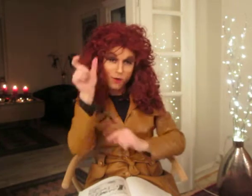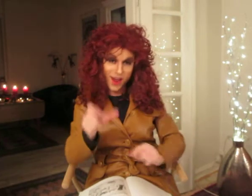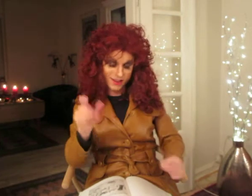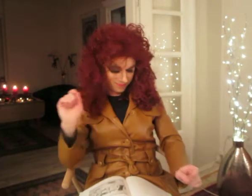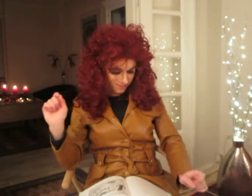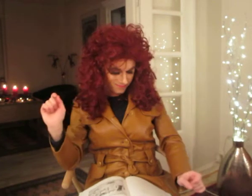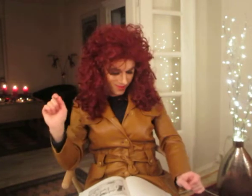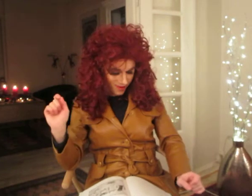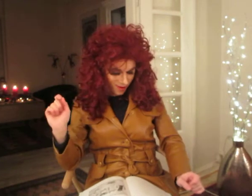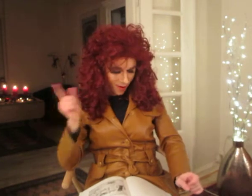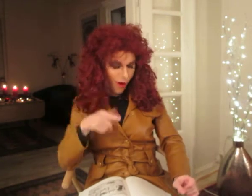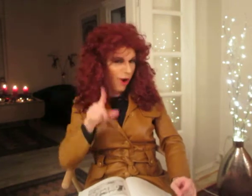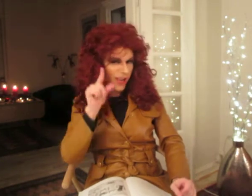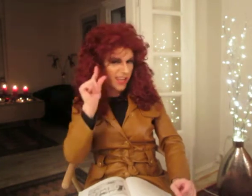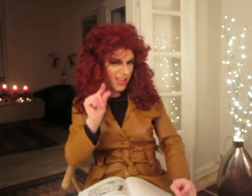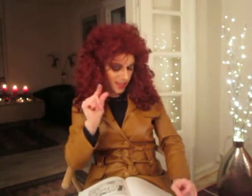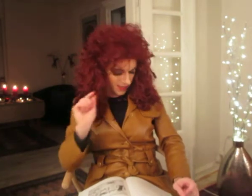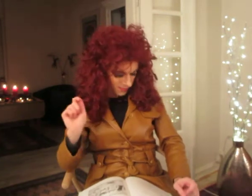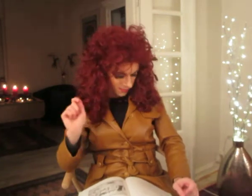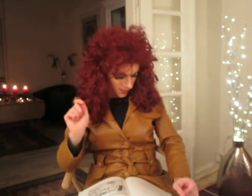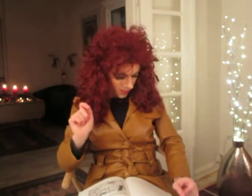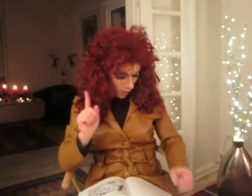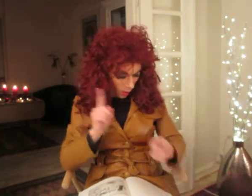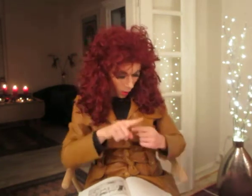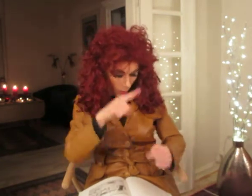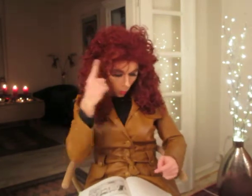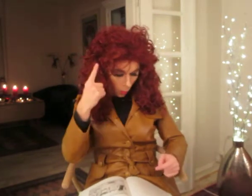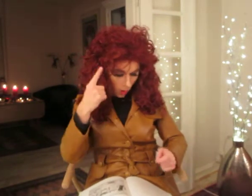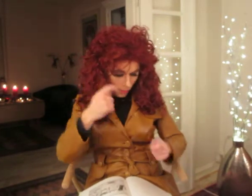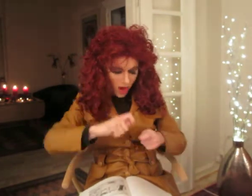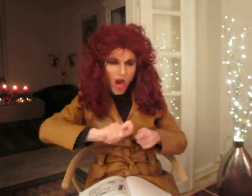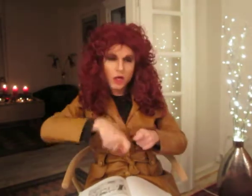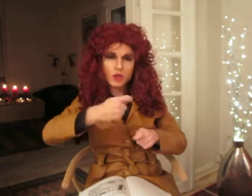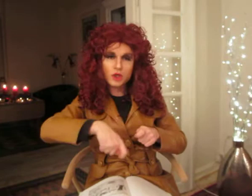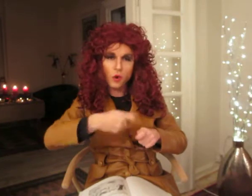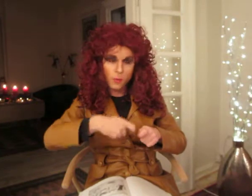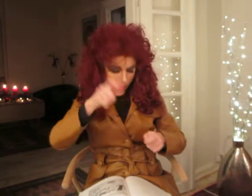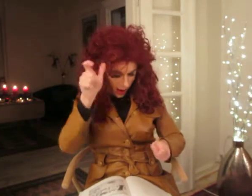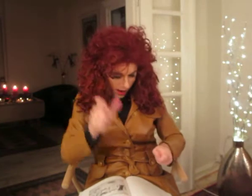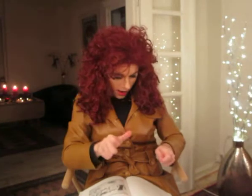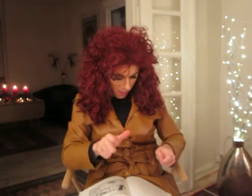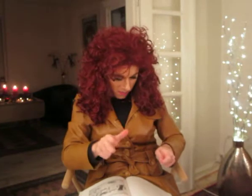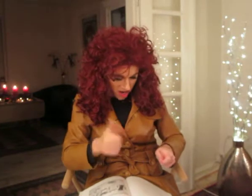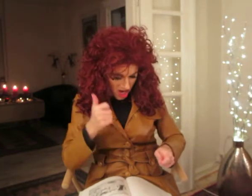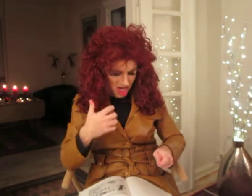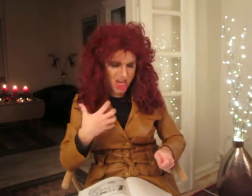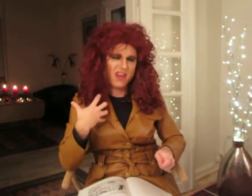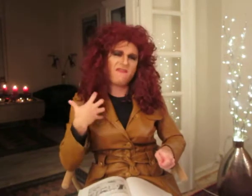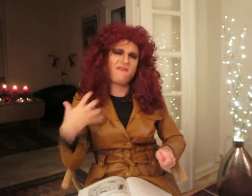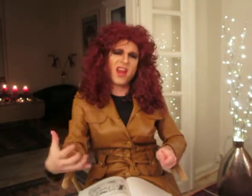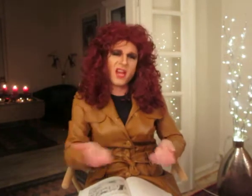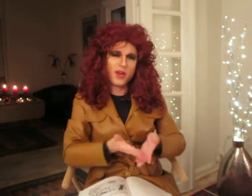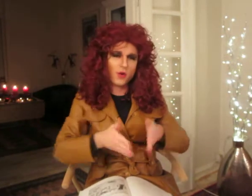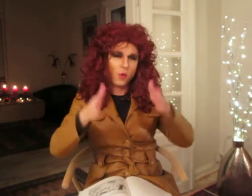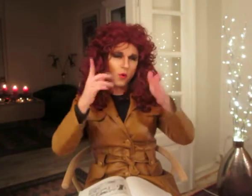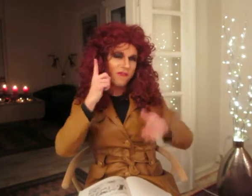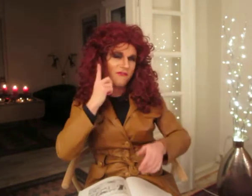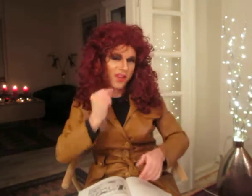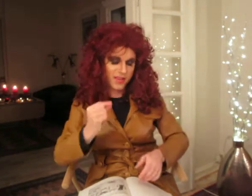han! Og det er ikke lidt! Og mor har skummet af ham! En vældig koke fedt!